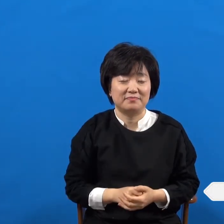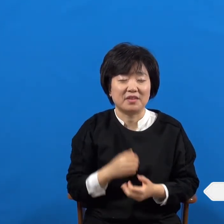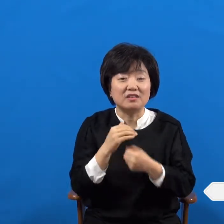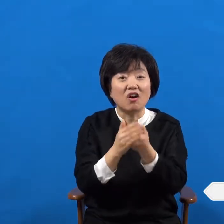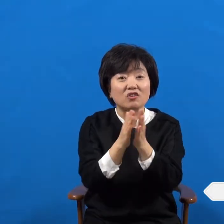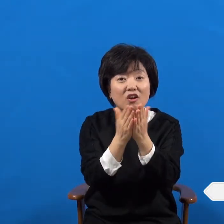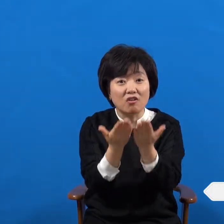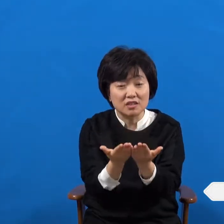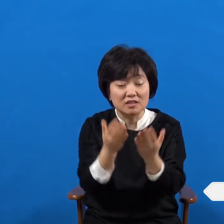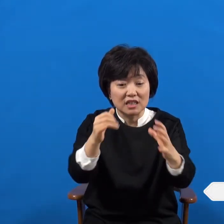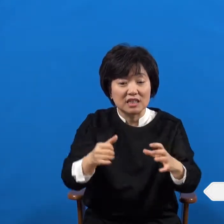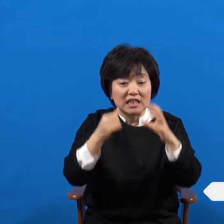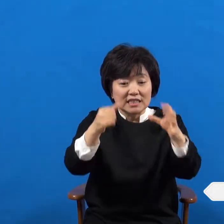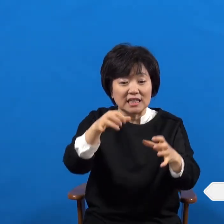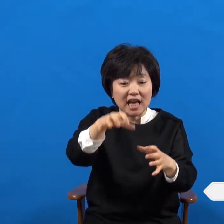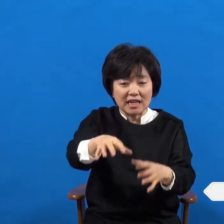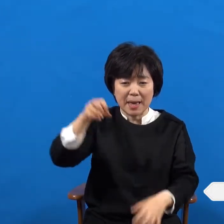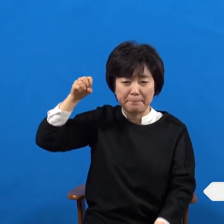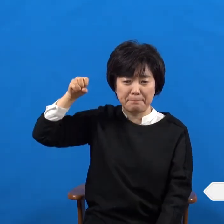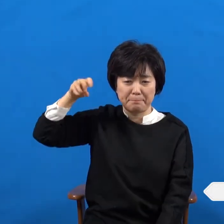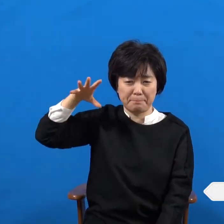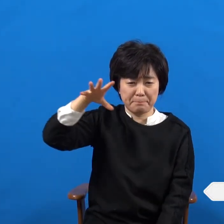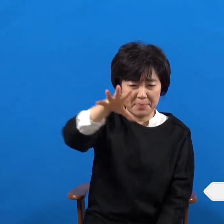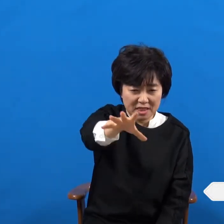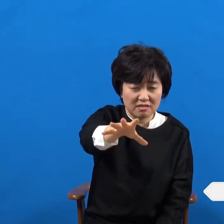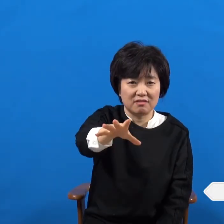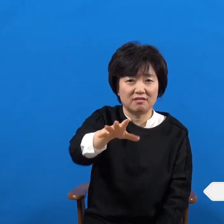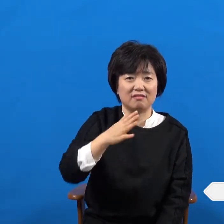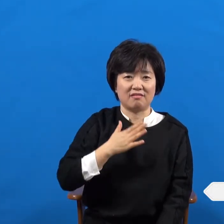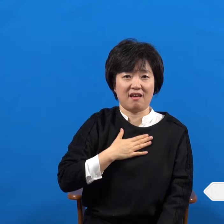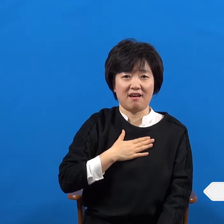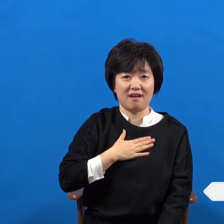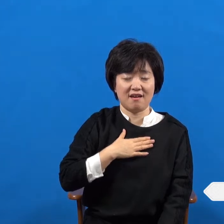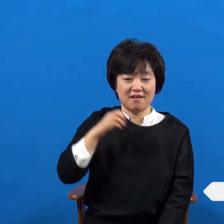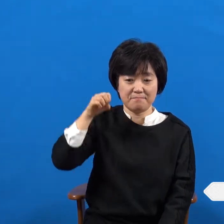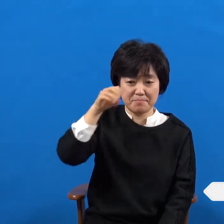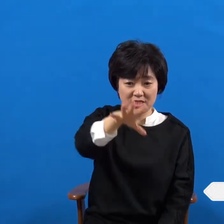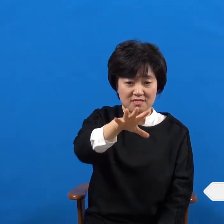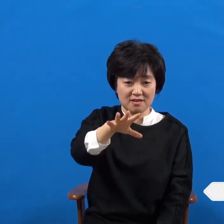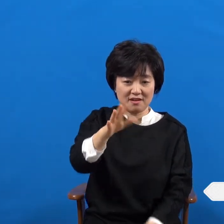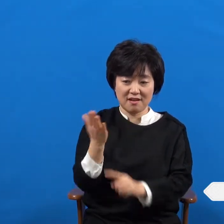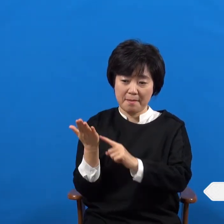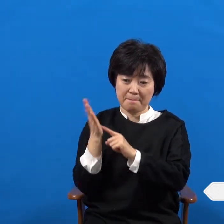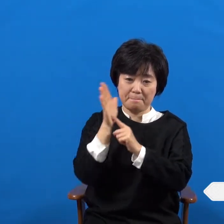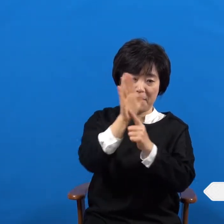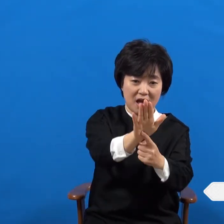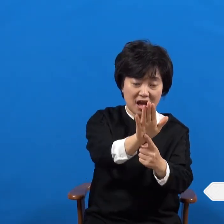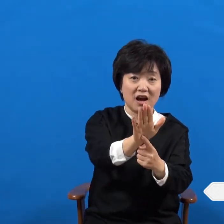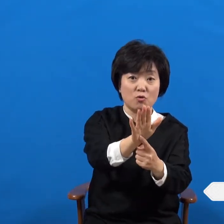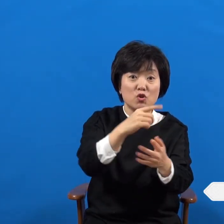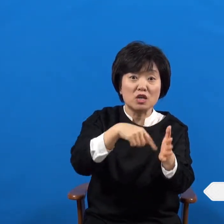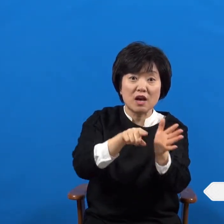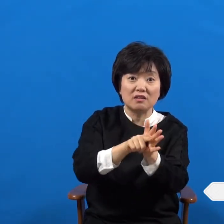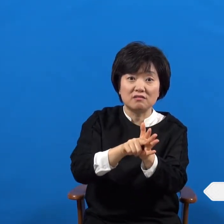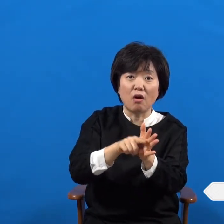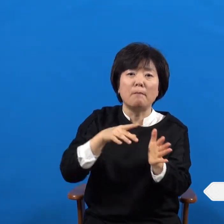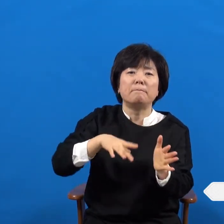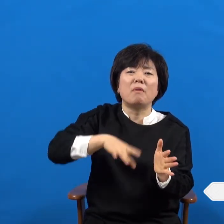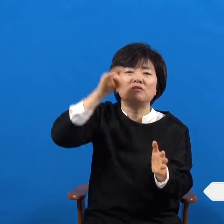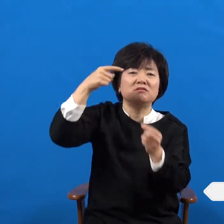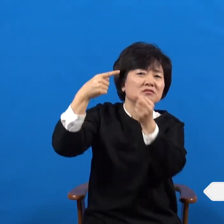성경은 세상의 빛을 발하기 위하여 먼저 우리가 빛을 받아야